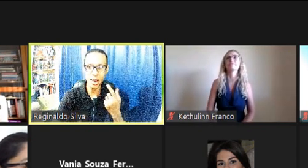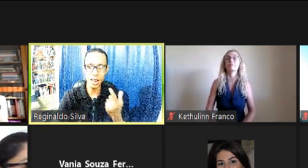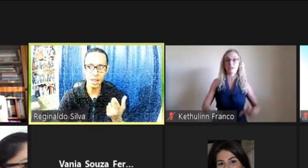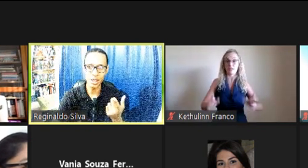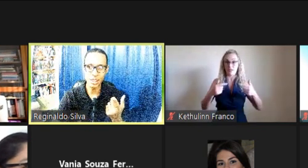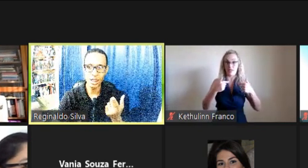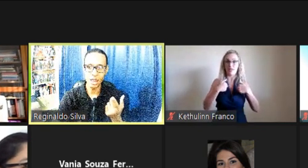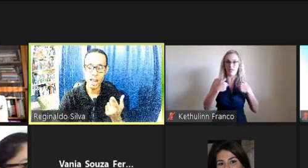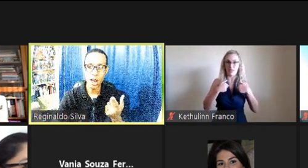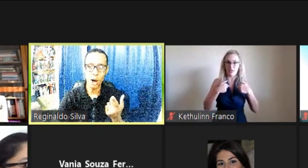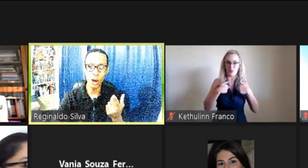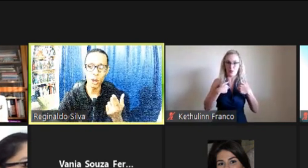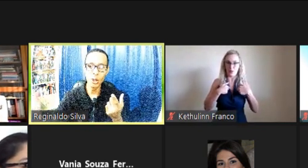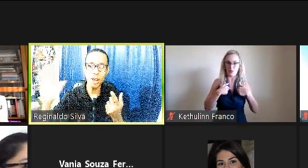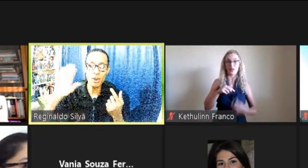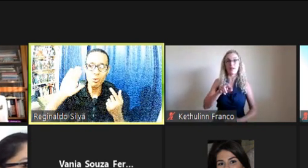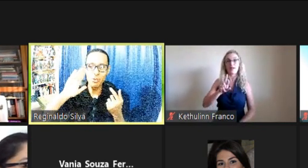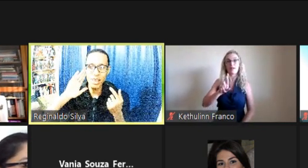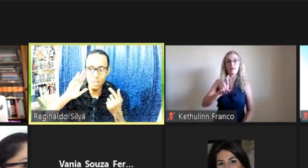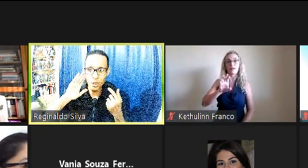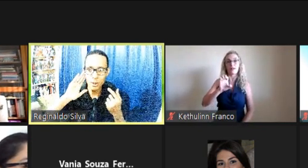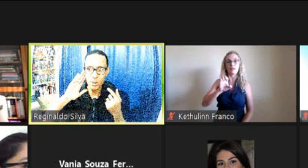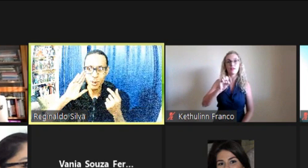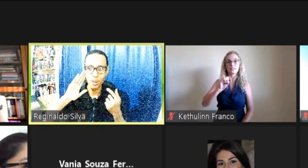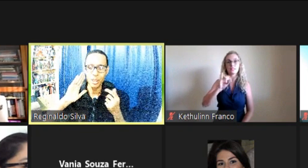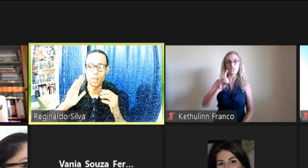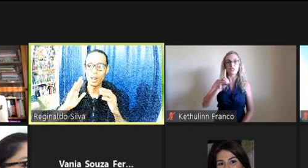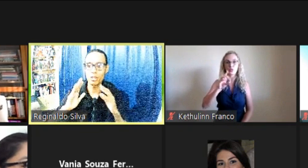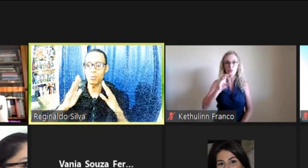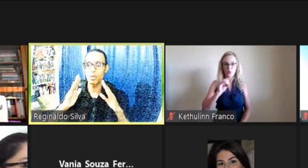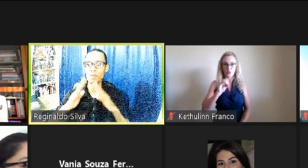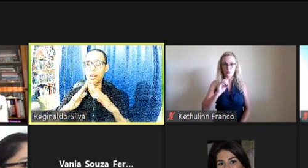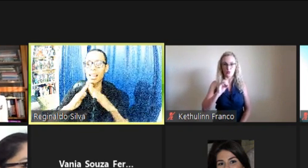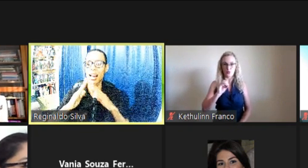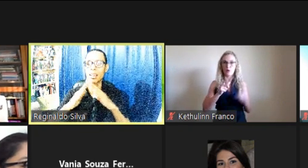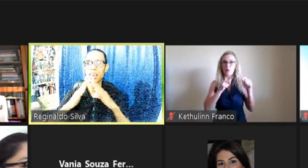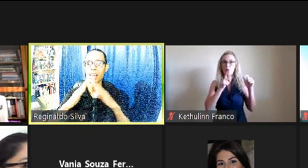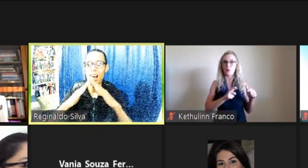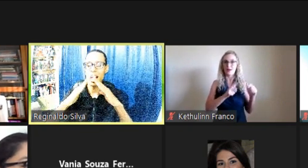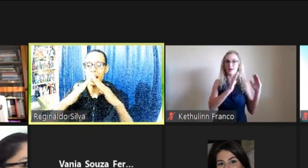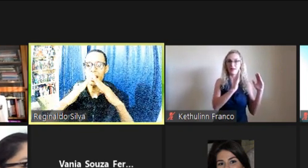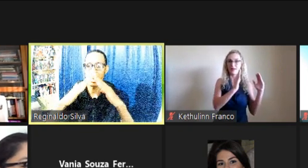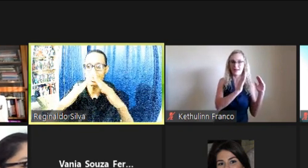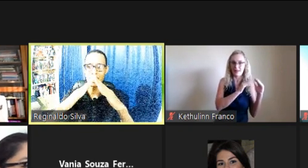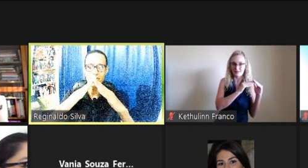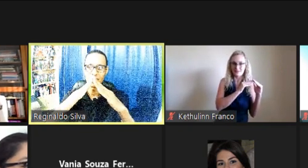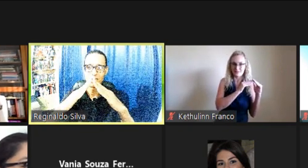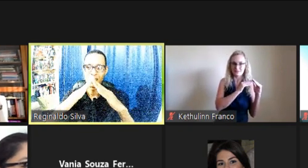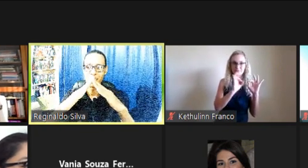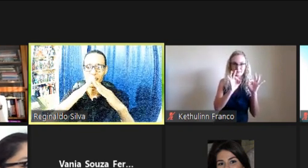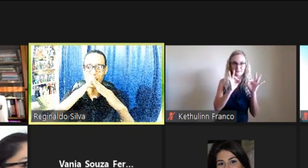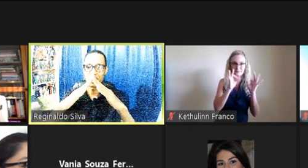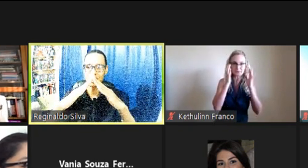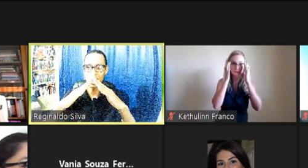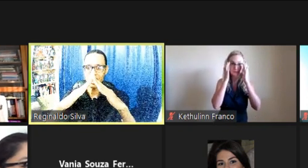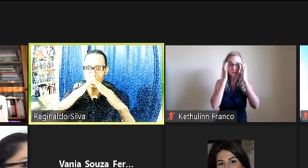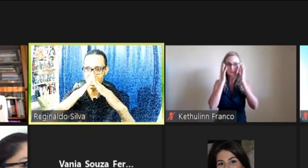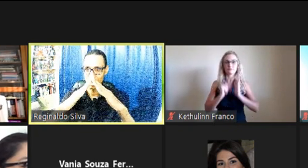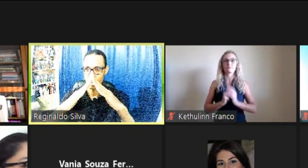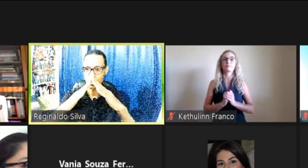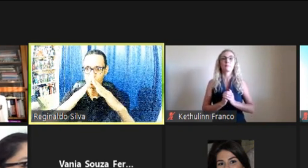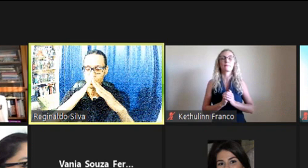residir, nós ouvindo, nós vamos já falar que a casa, ela está